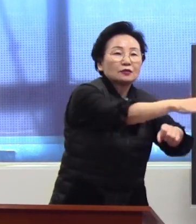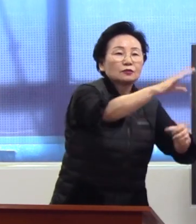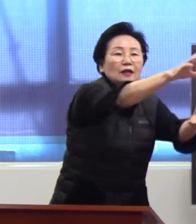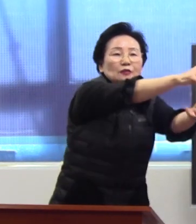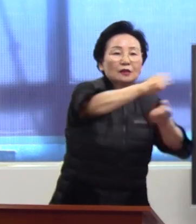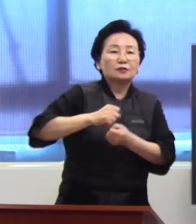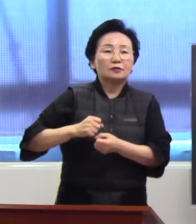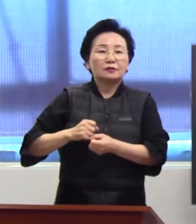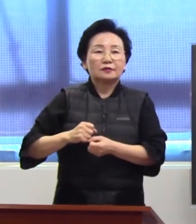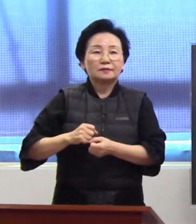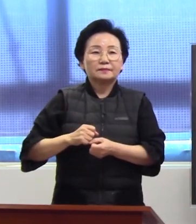샀어. 가져왔어.